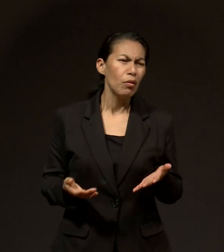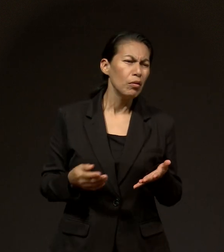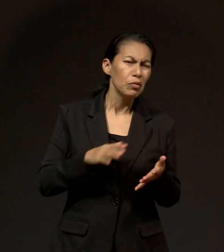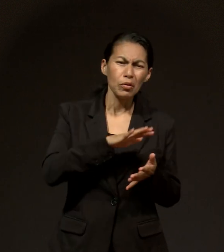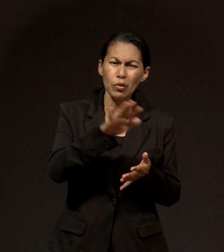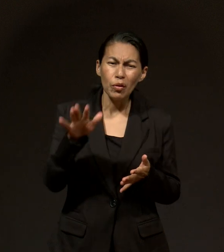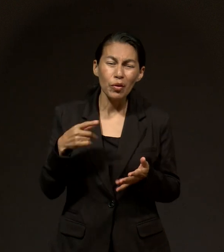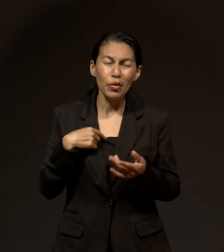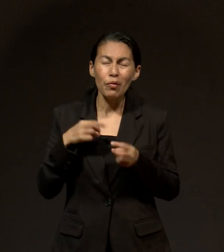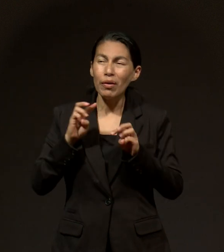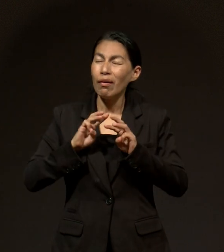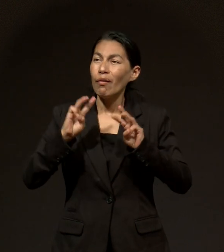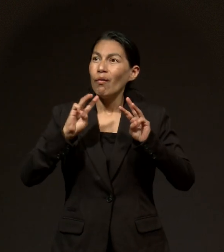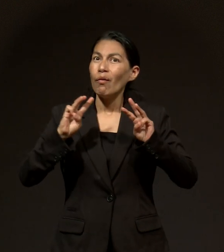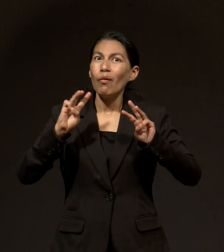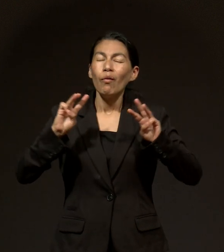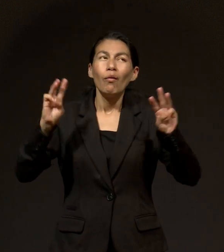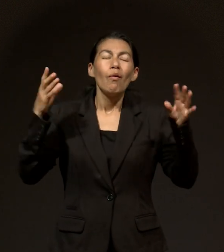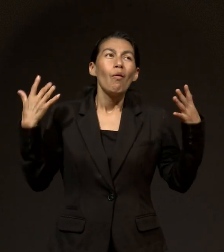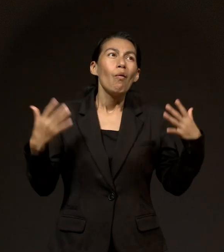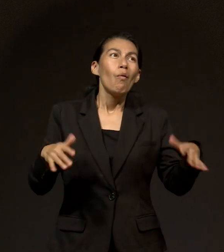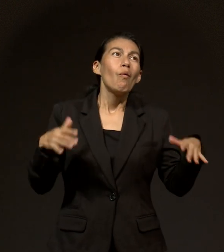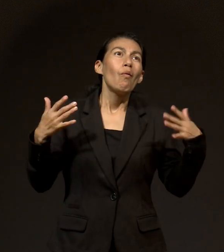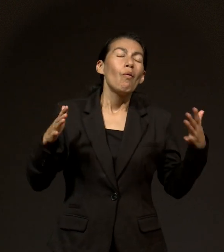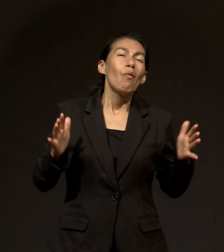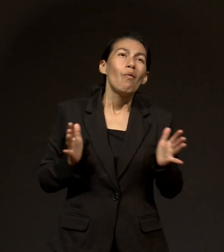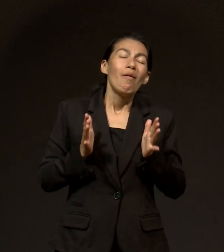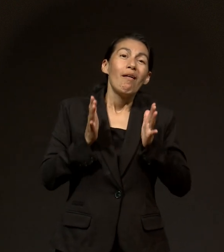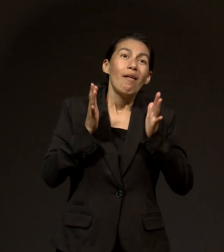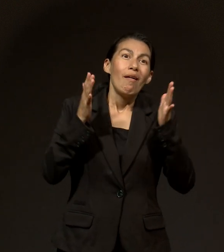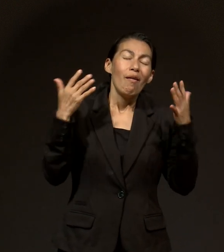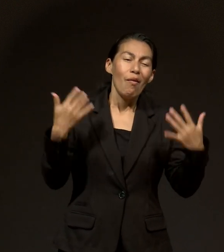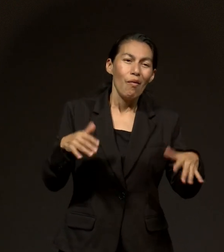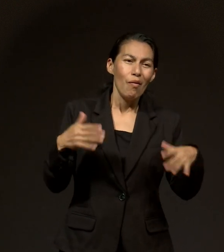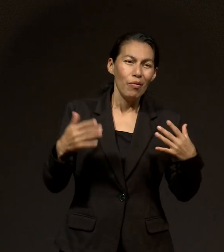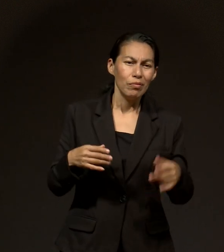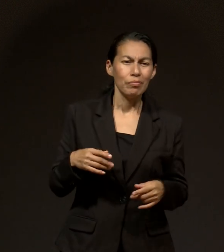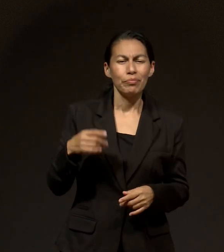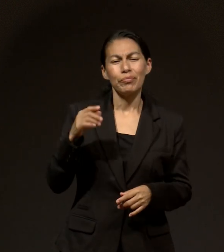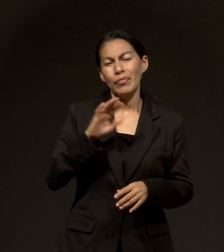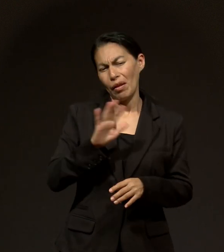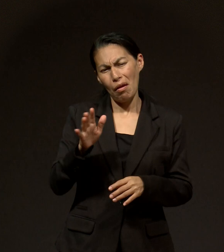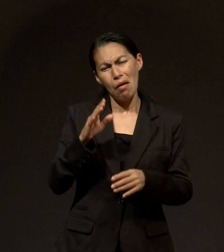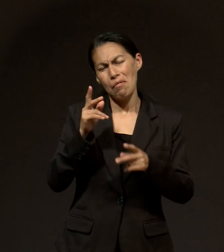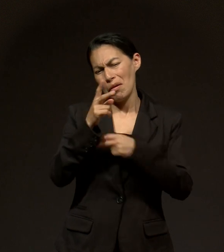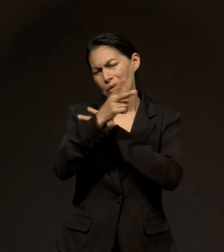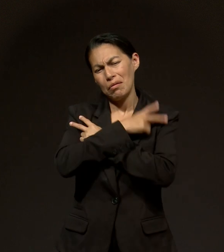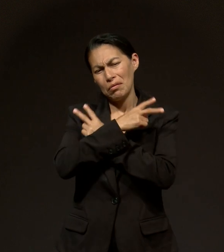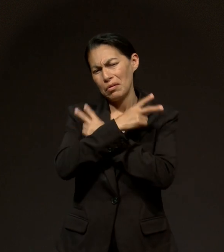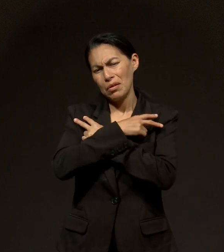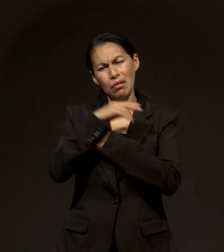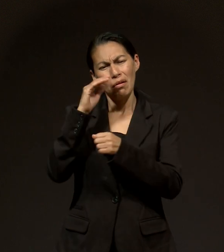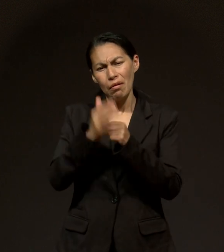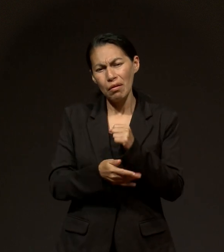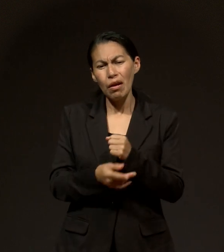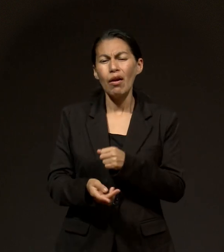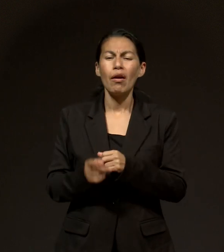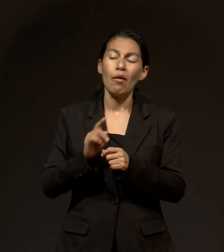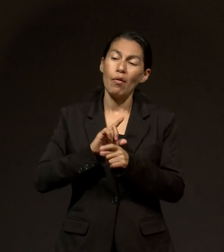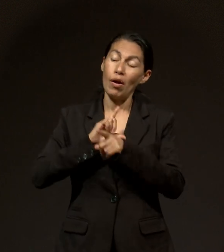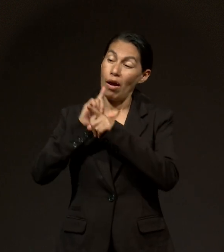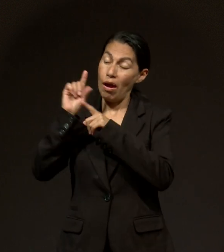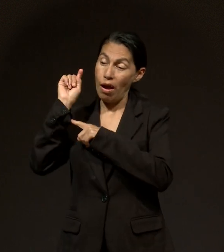digo, guau. O sea, para mí todo era sorprendente. Y regreso otra vez a Chiapas, se acabaron mis vacaciones,